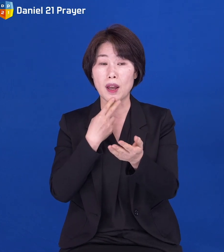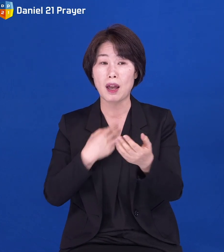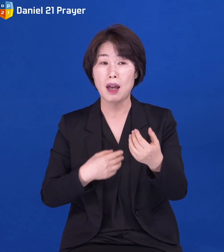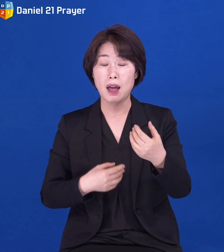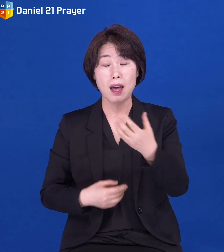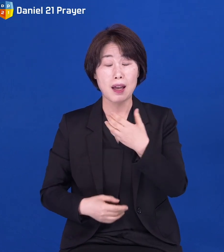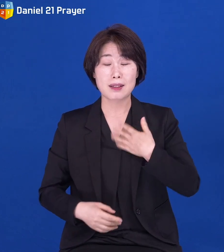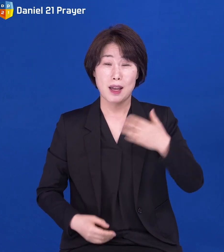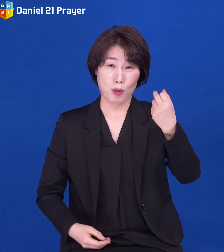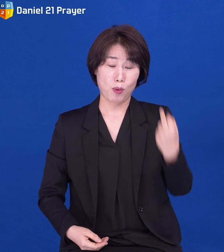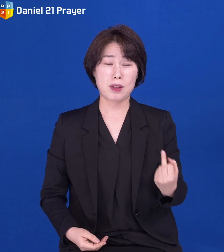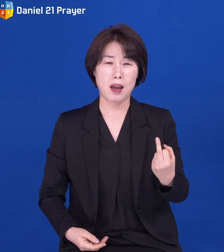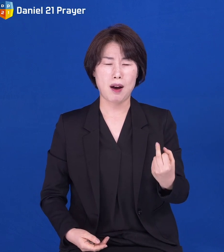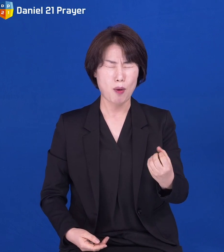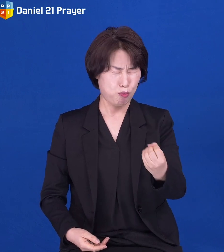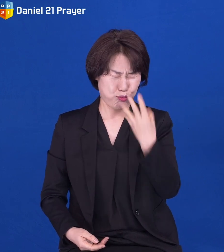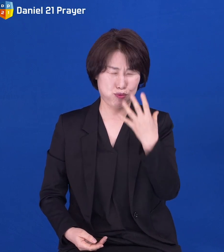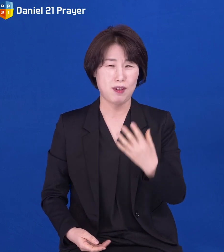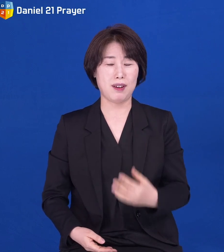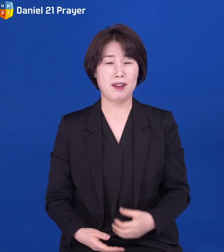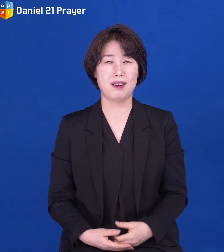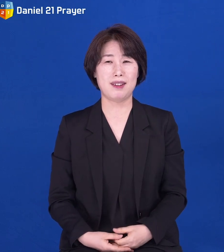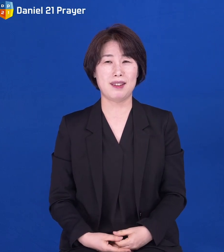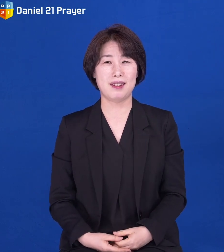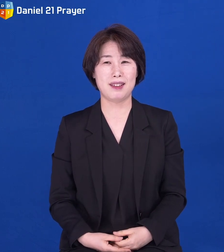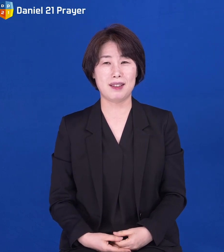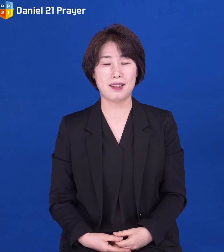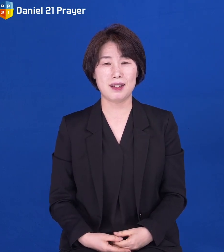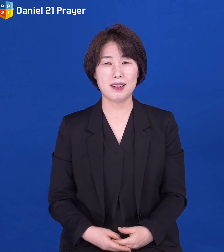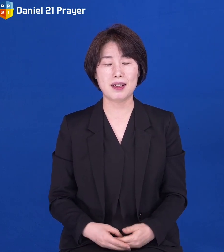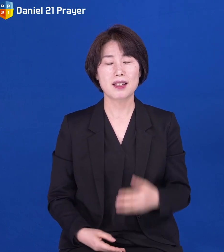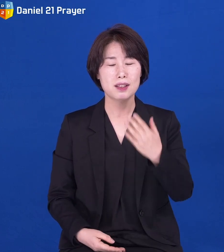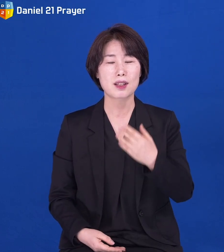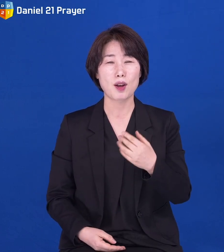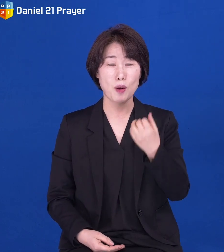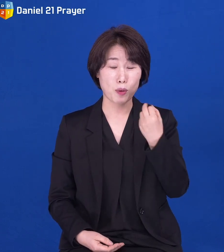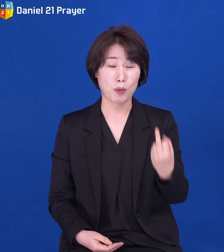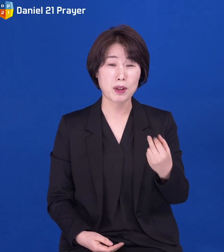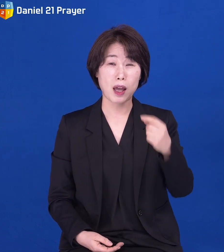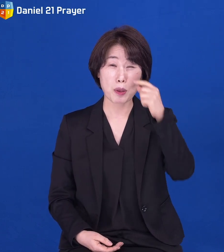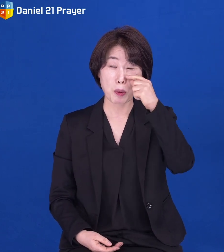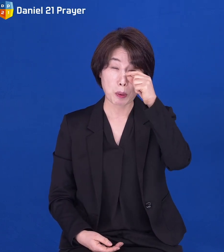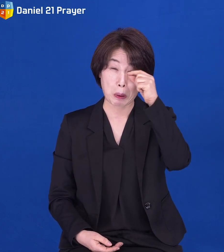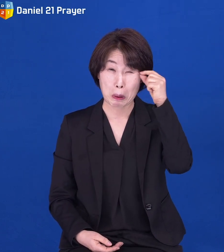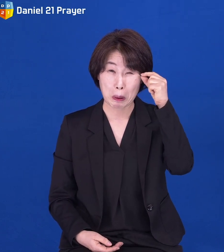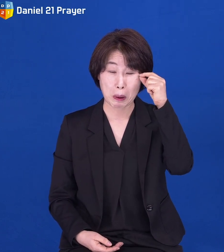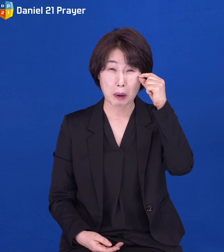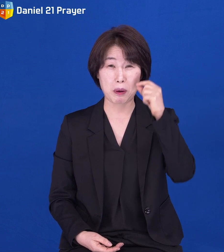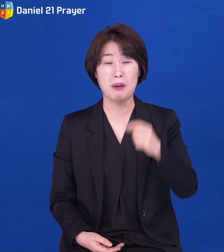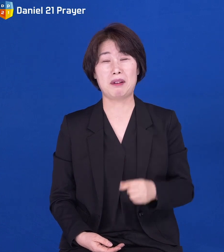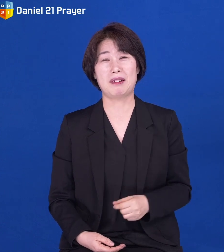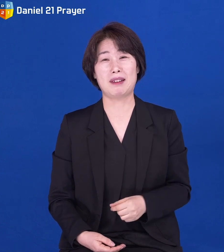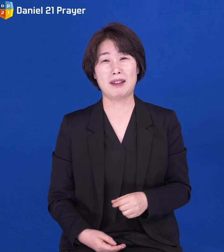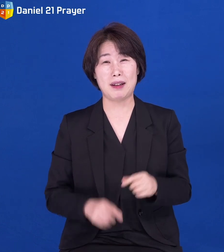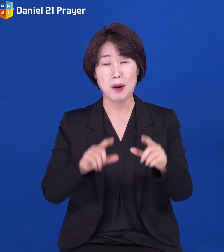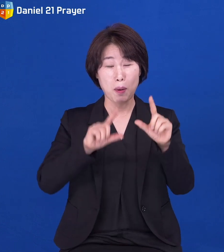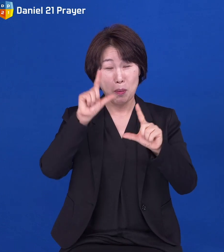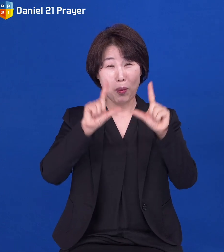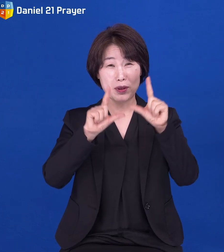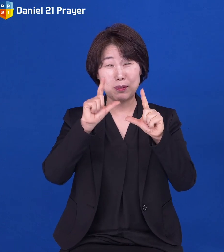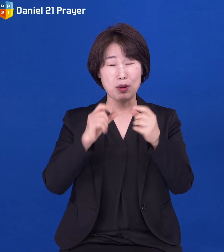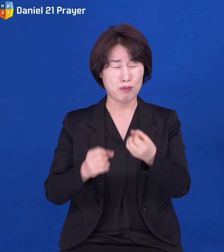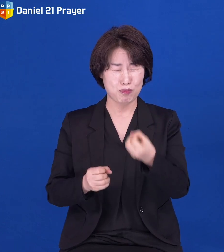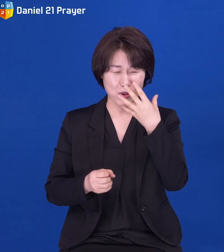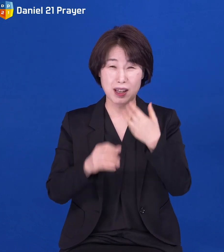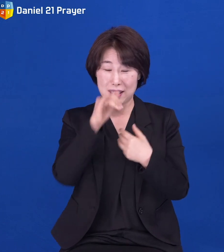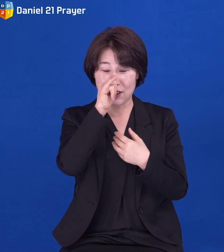남동생이 조금 눈도 작고 좀 그래요. 어렸을 때부터 상처가 좀 있어요. 그런 외모 컴플렉스 때문에.